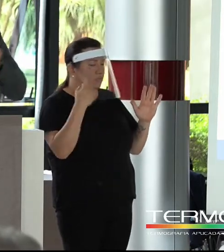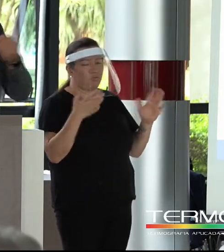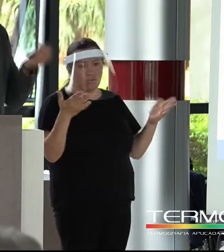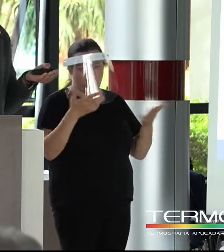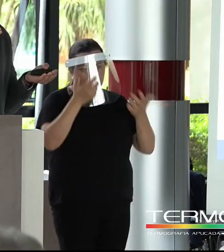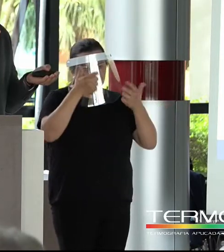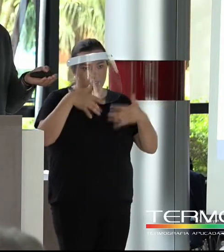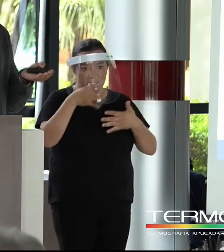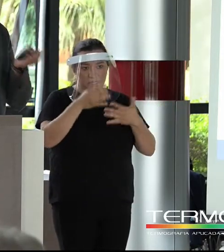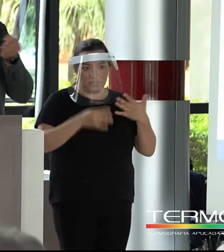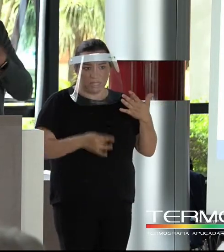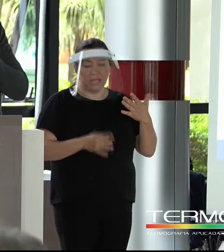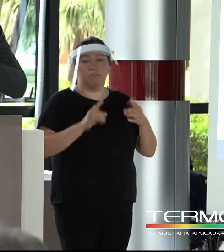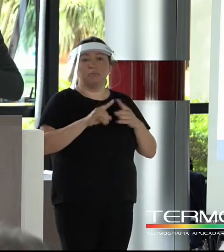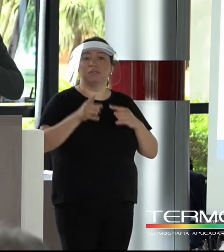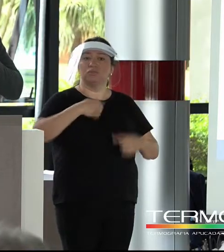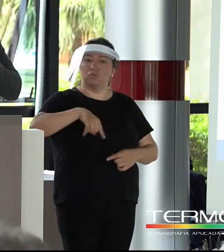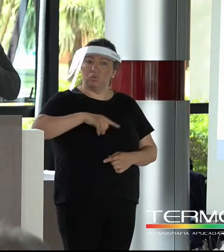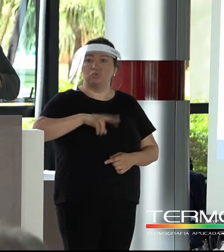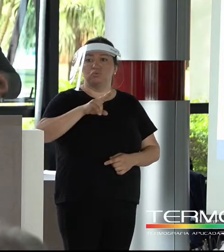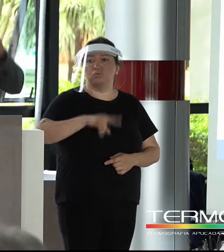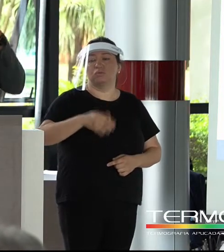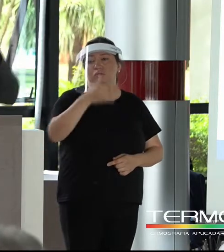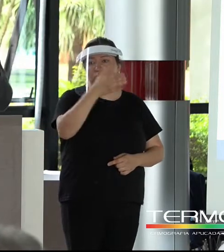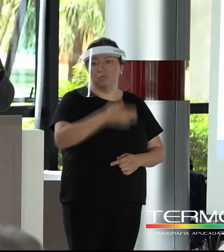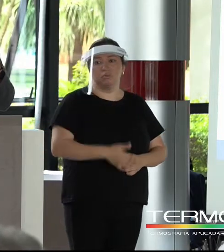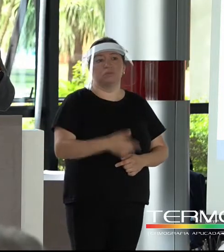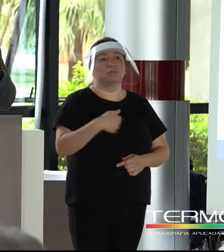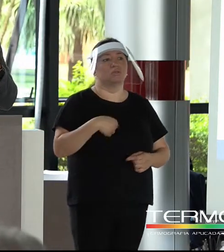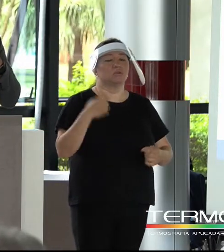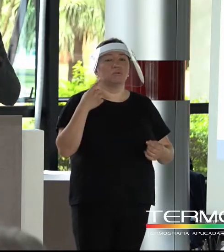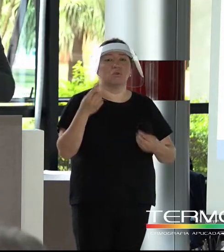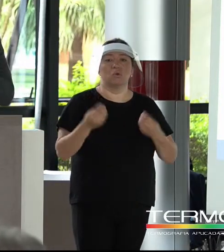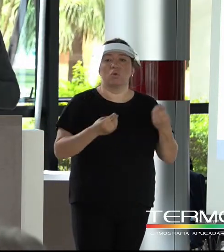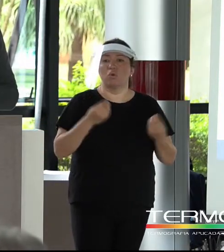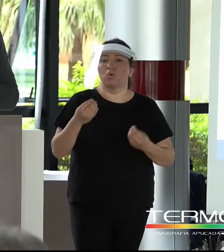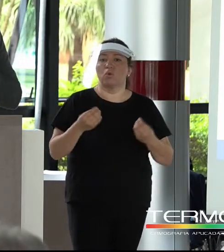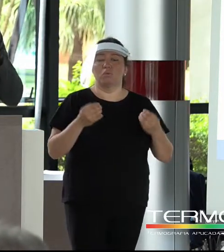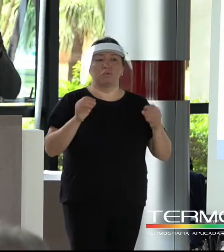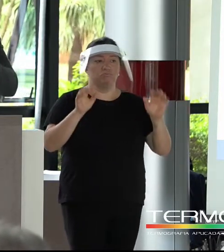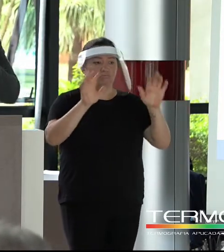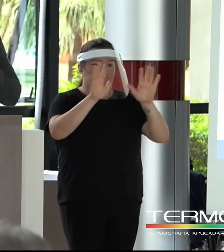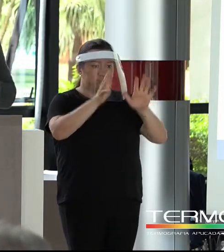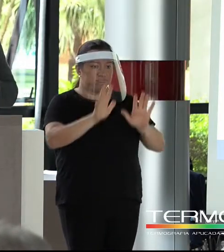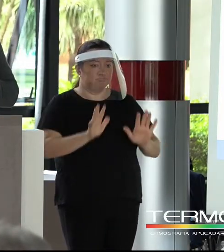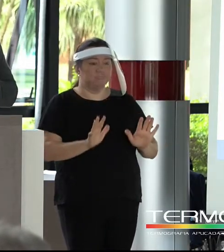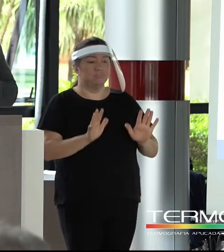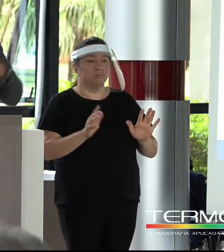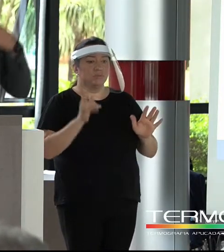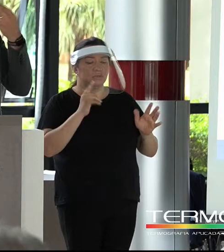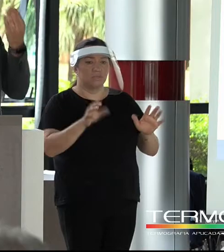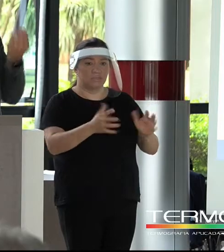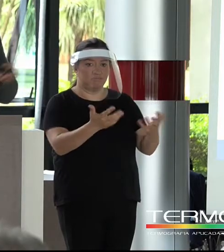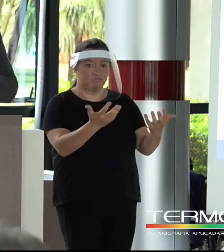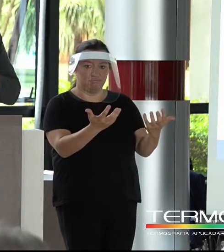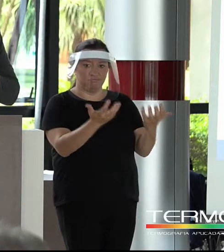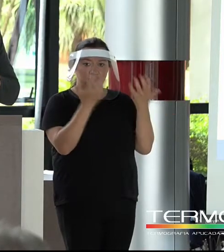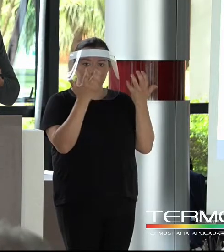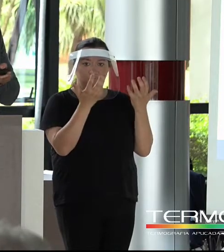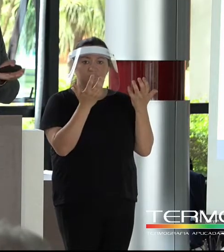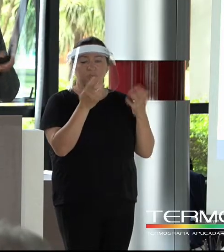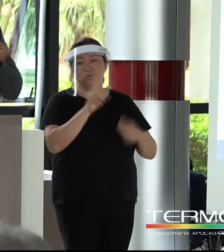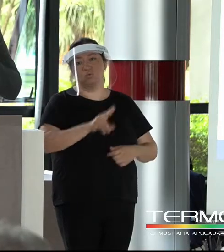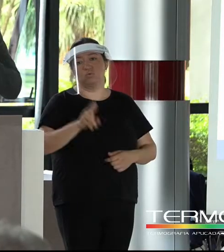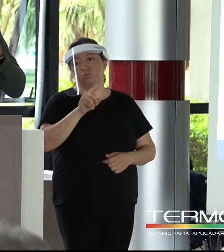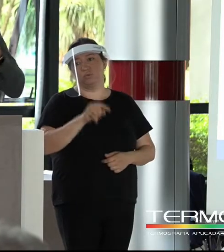porém é um parâmetro que a gente utiliza lá para representar a radiação refletida pelos corpos e poder pegar com a termografia. E a gente utiliza